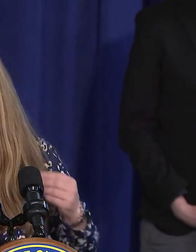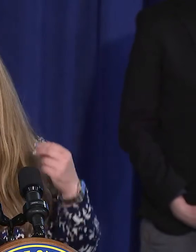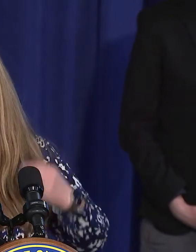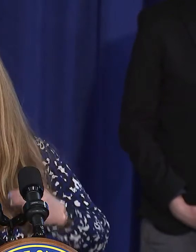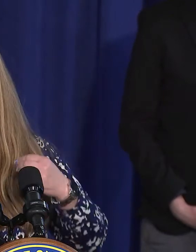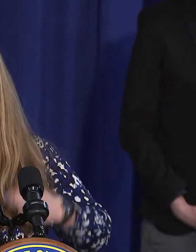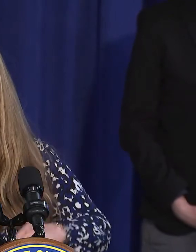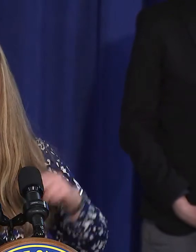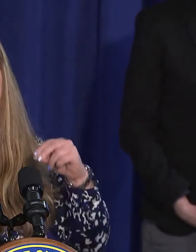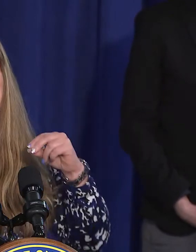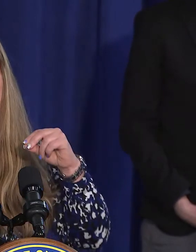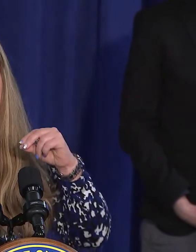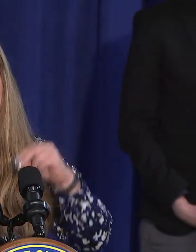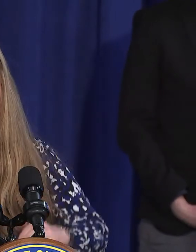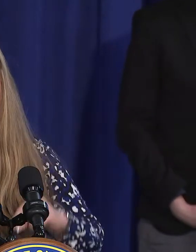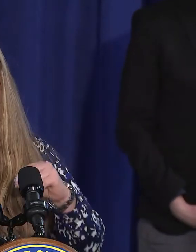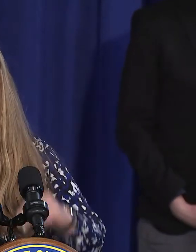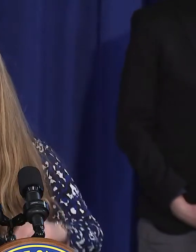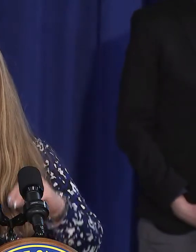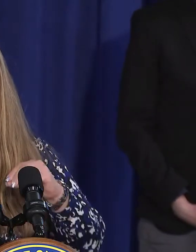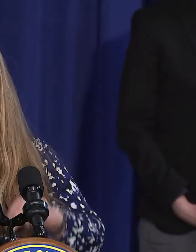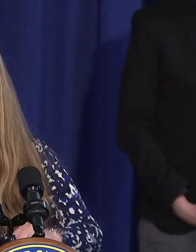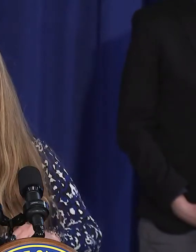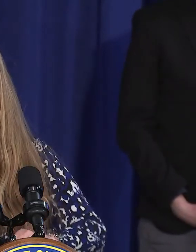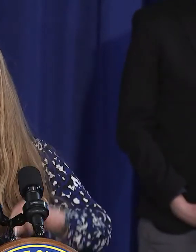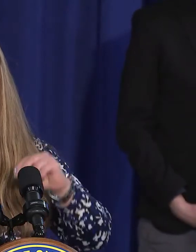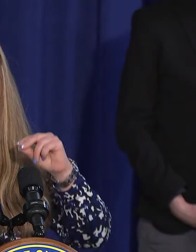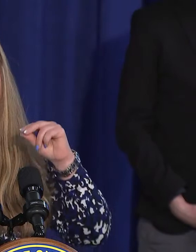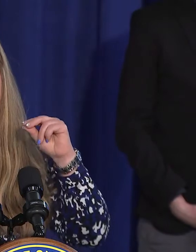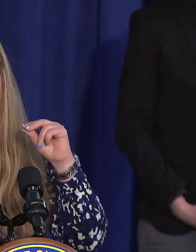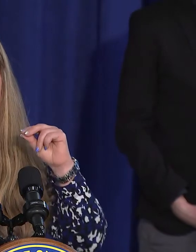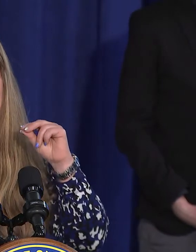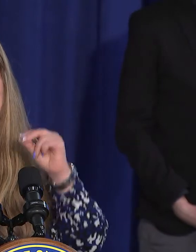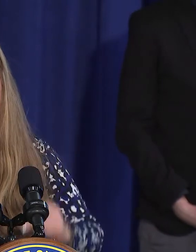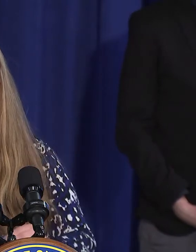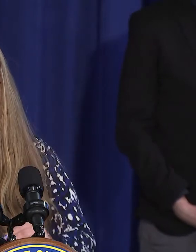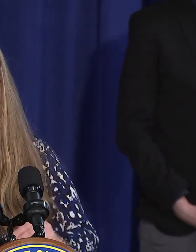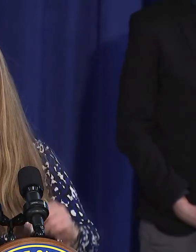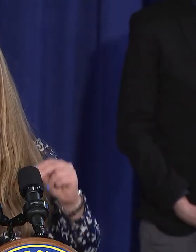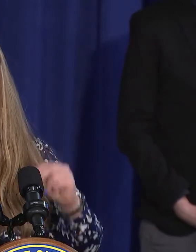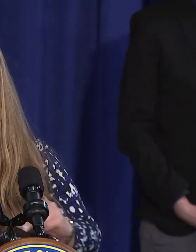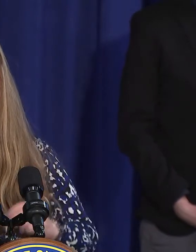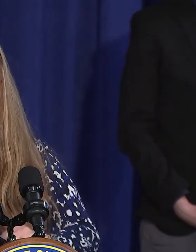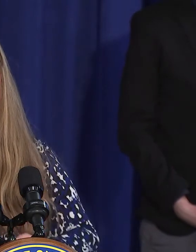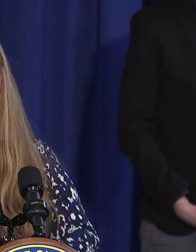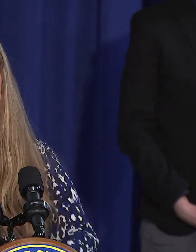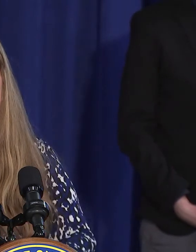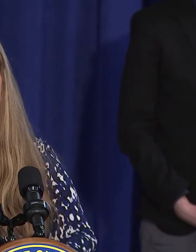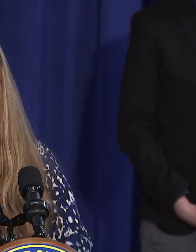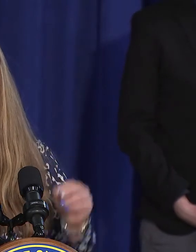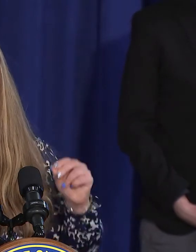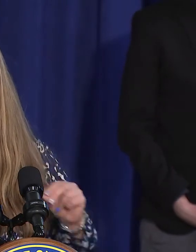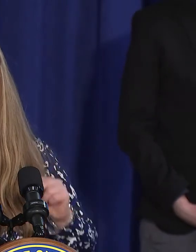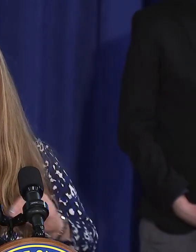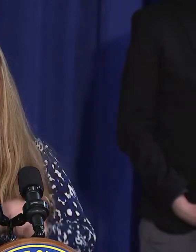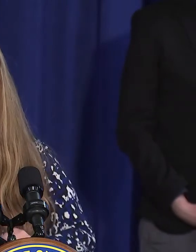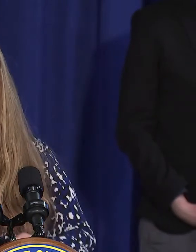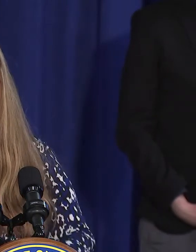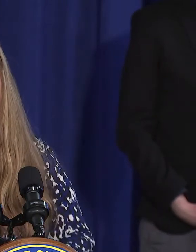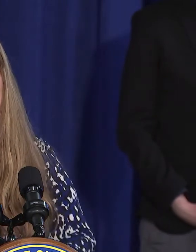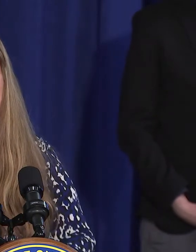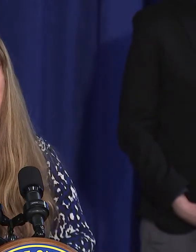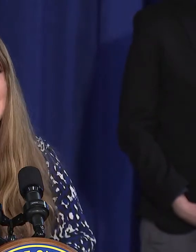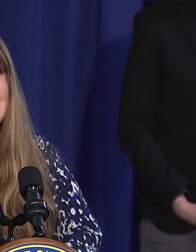nuestros servicios, la ciudad está altamente comprometido para hacer estas vacunas gratis y los servicios de prueba en